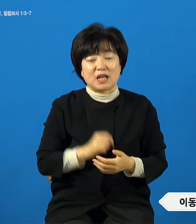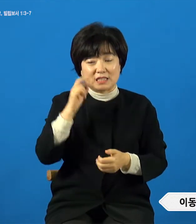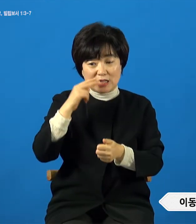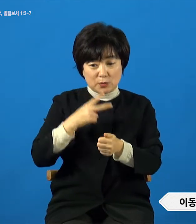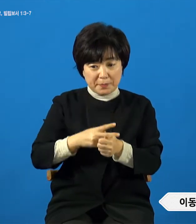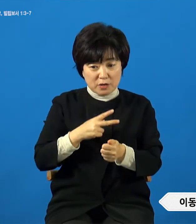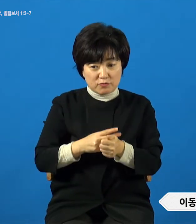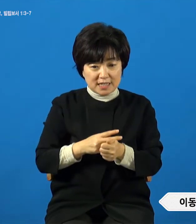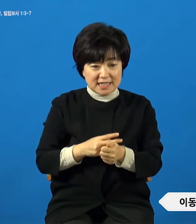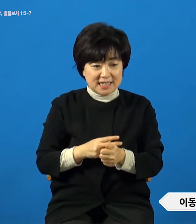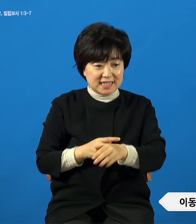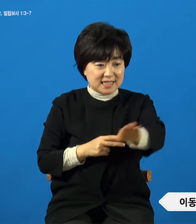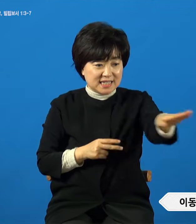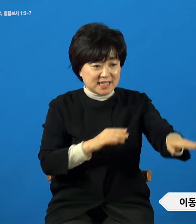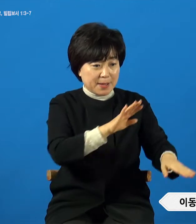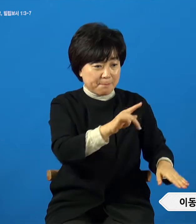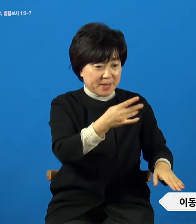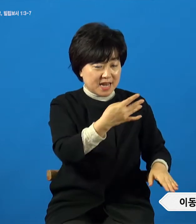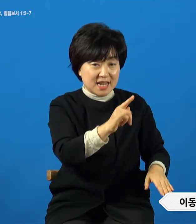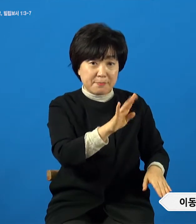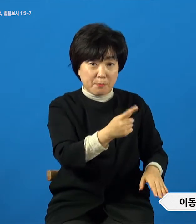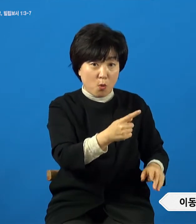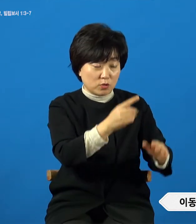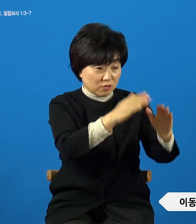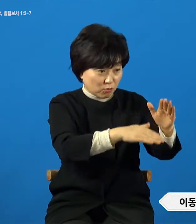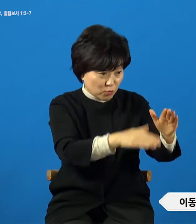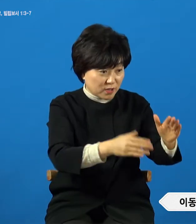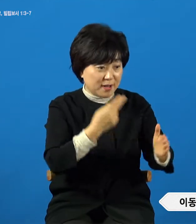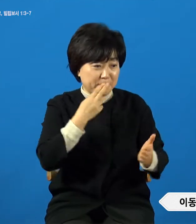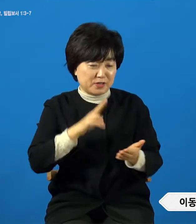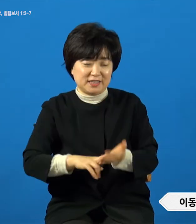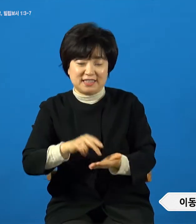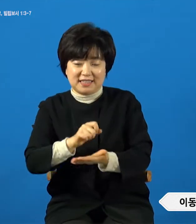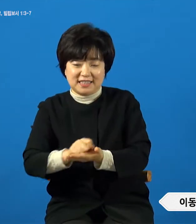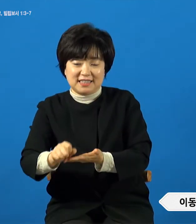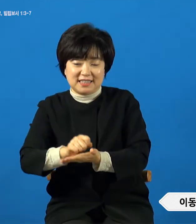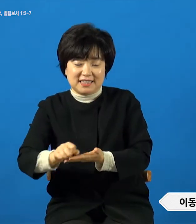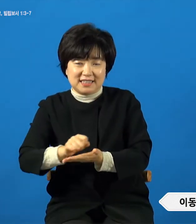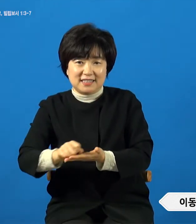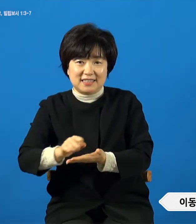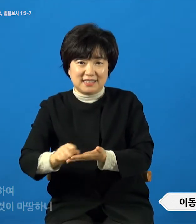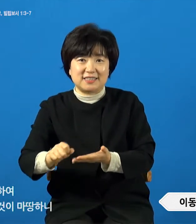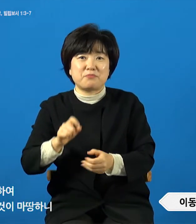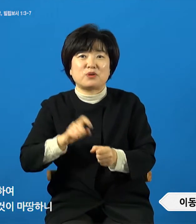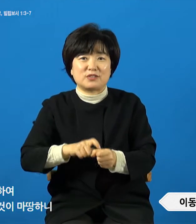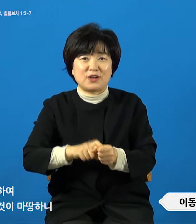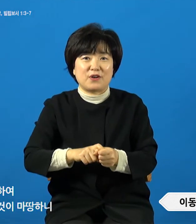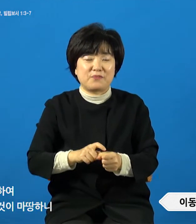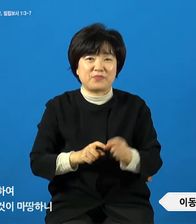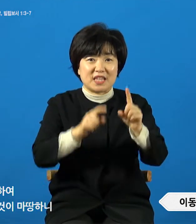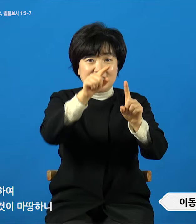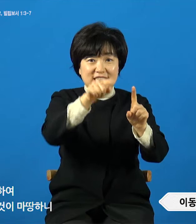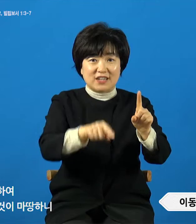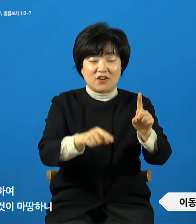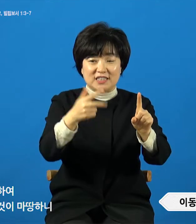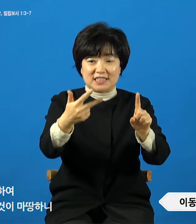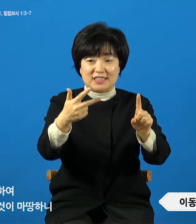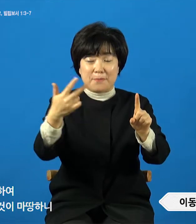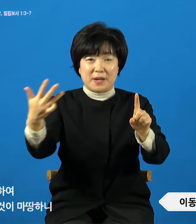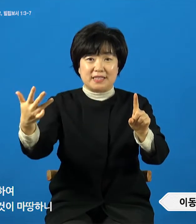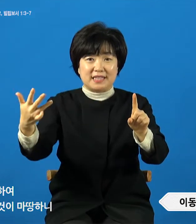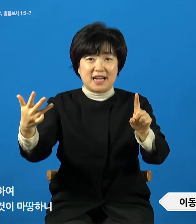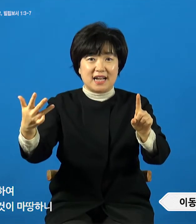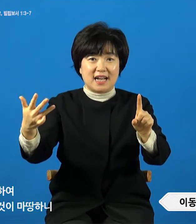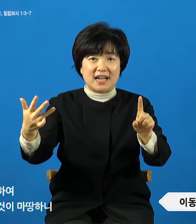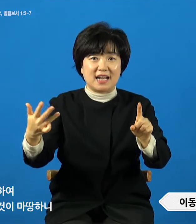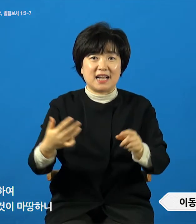빌립보 성도들에게 이 편지를 쓰고 있는 이유가 거기에 있었어요. 다시 빌립보서 1장 7절과 8절을 보겠습니다. 자,